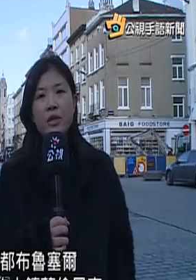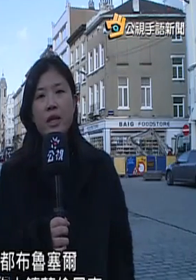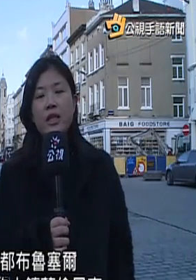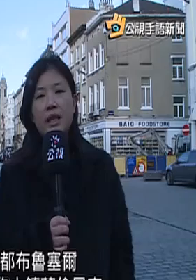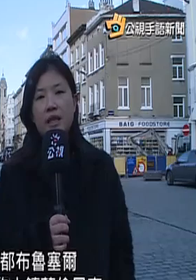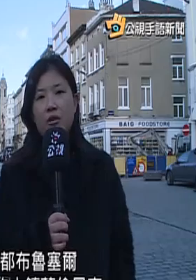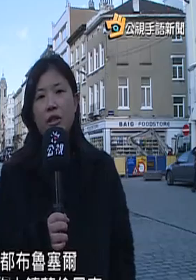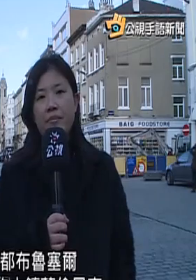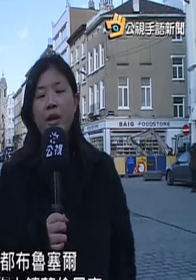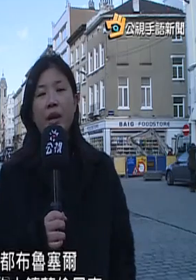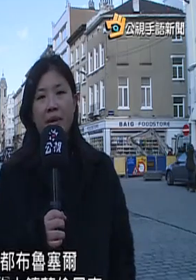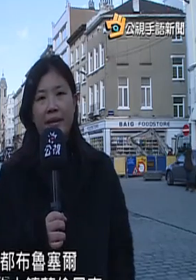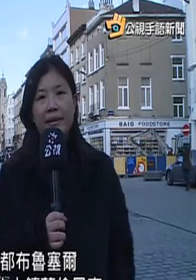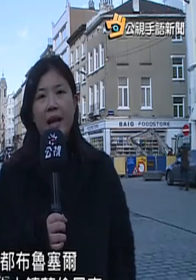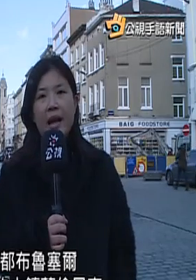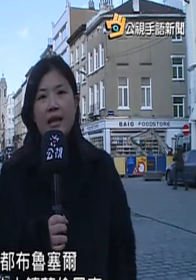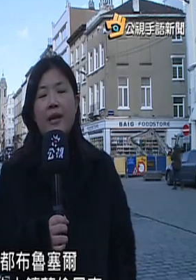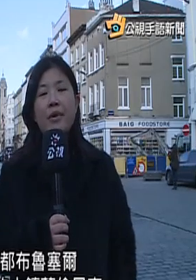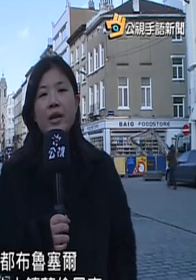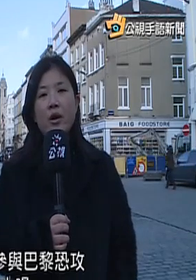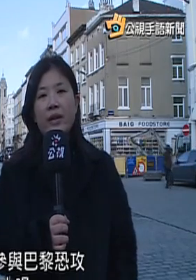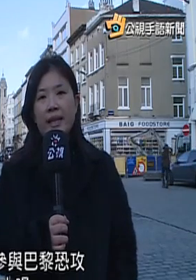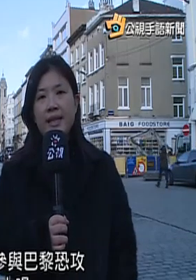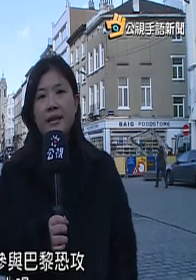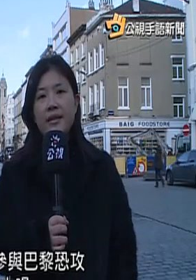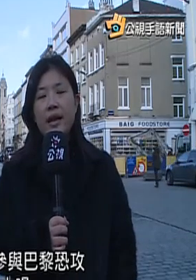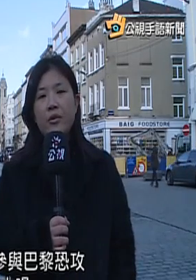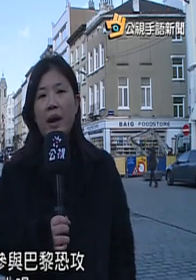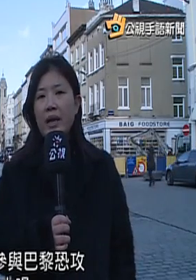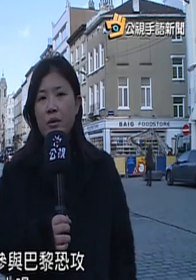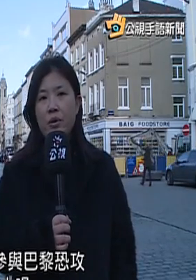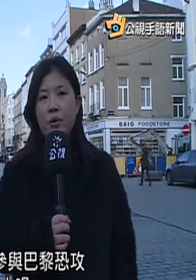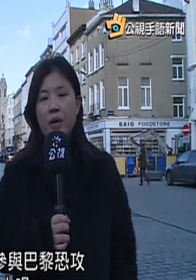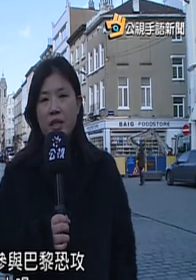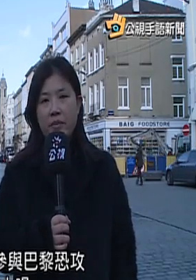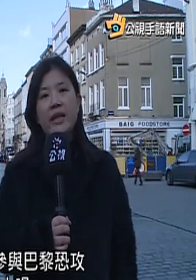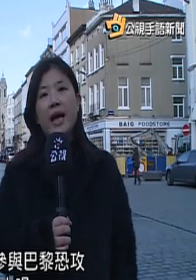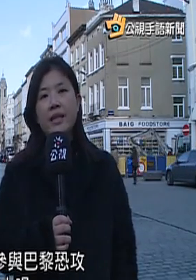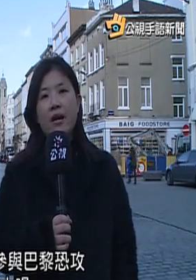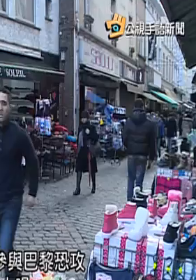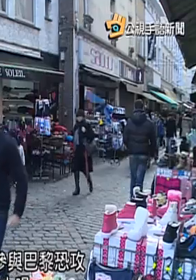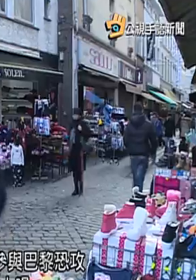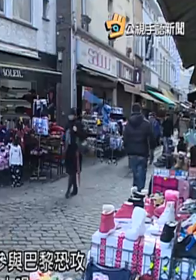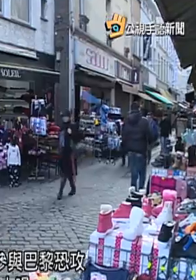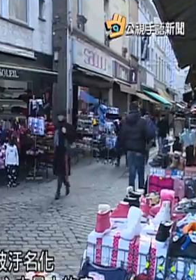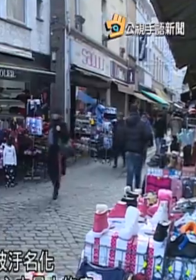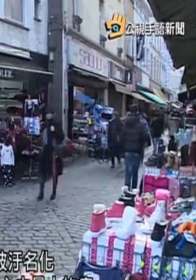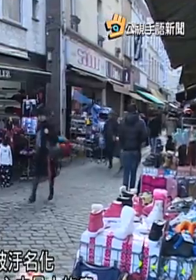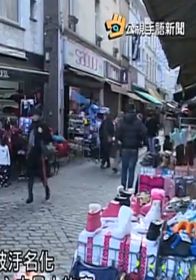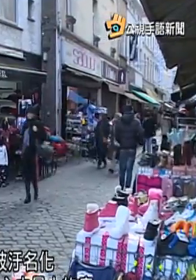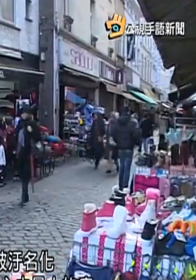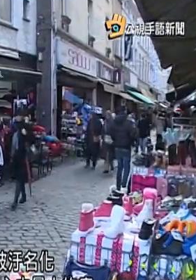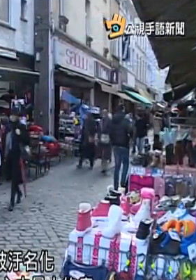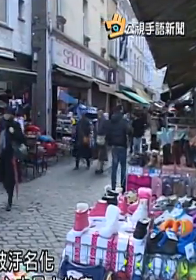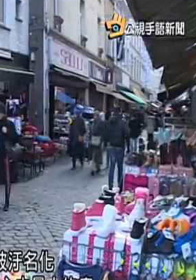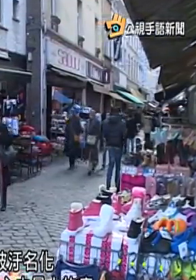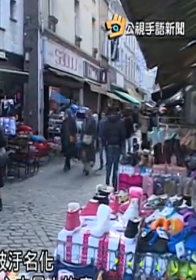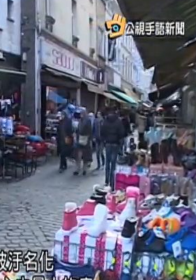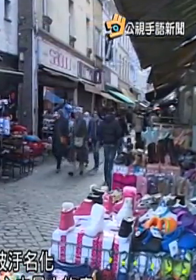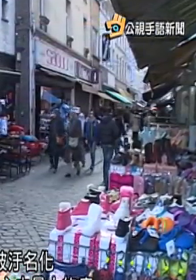车程的小镇 Molenbeek， 因为有年轻人参与巴黎恐攻而声名大噪。不过从此被污名化，却是镇上